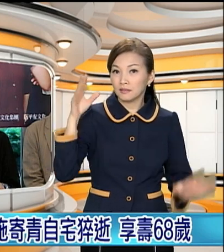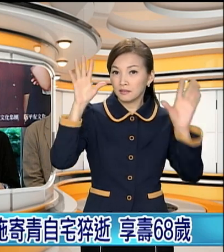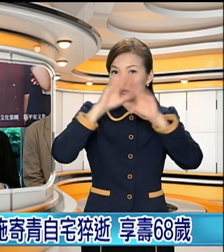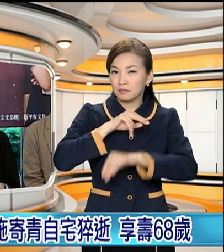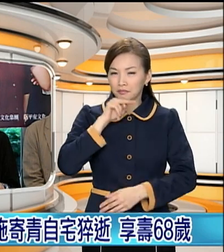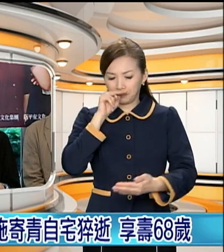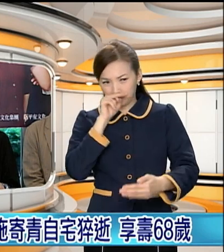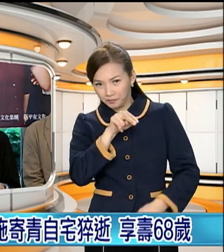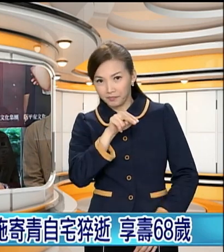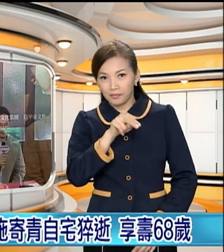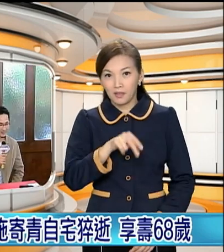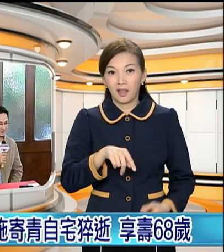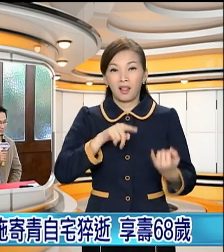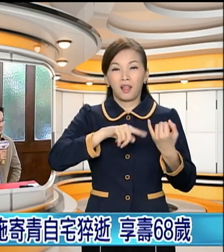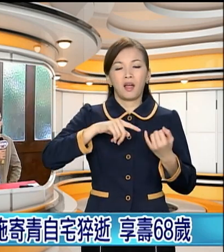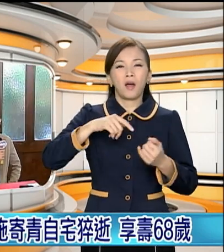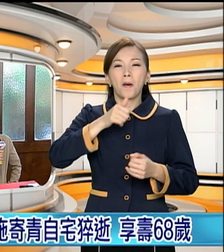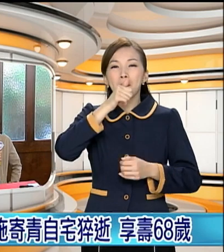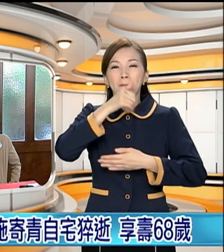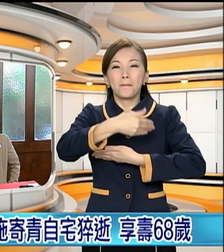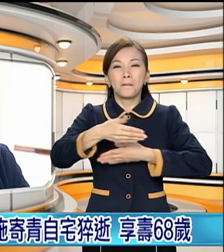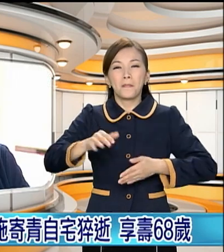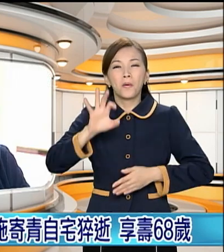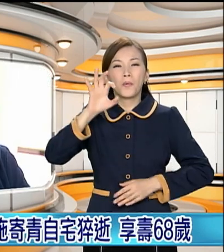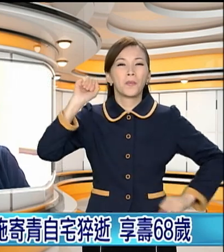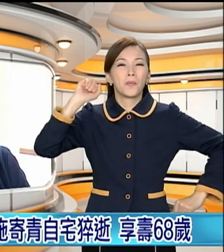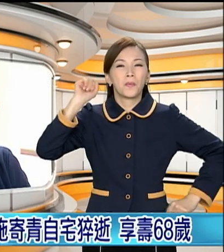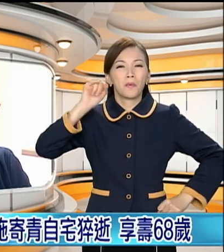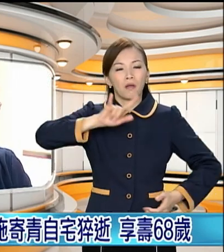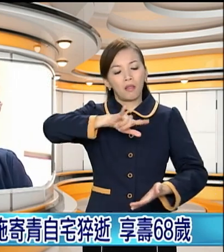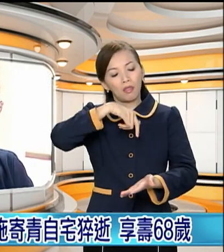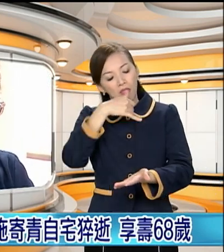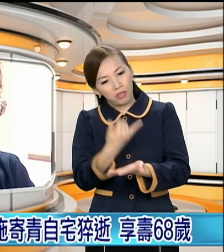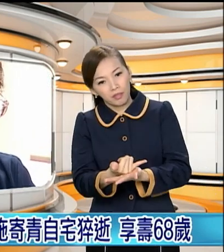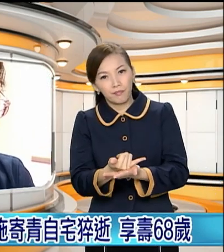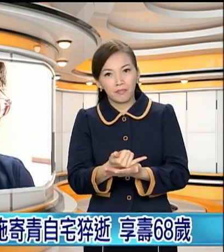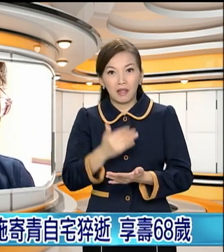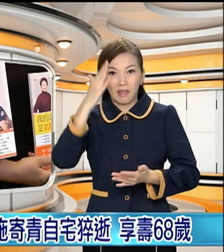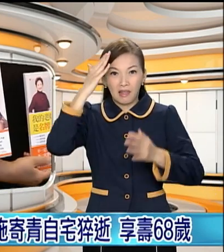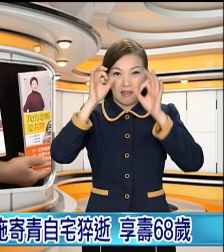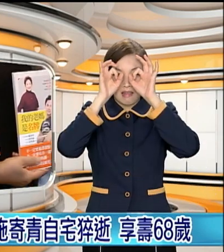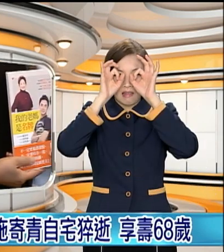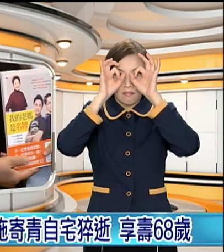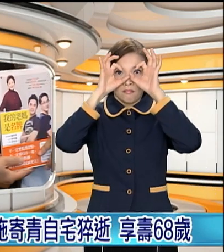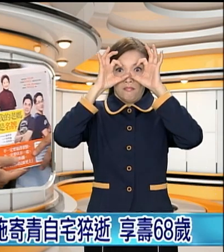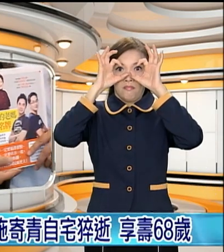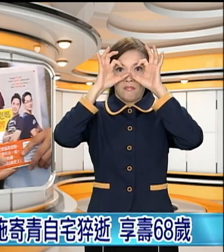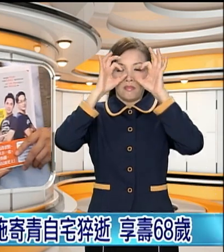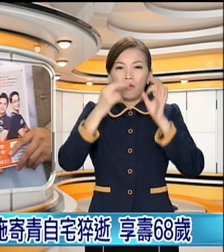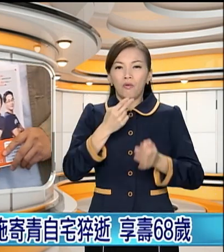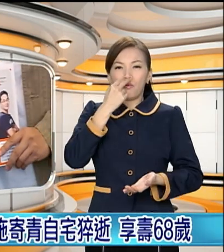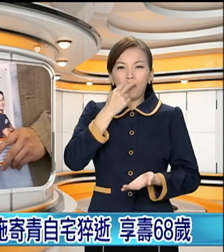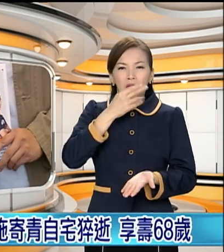被發現他倒在臥房的浴室地板瞳孔放大沒有了呼吸心跳